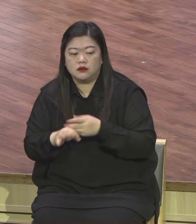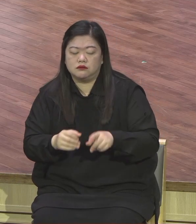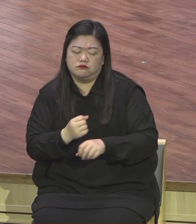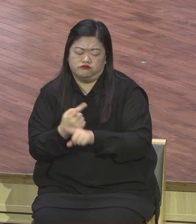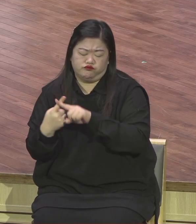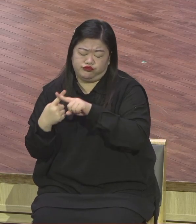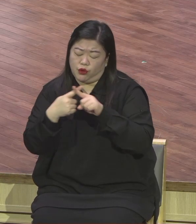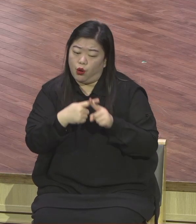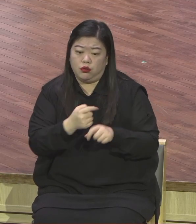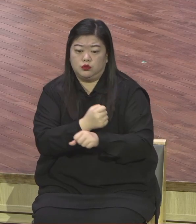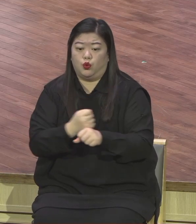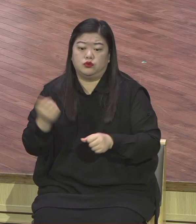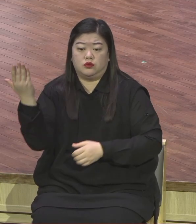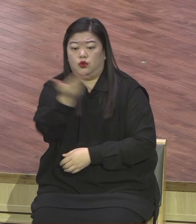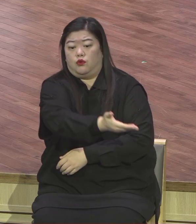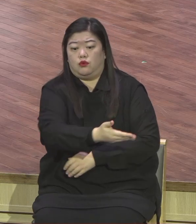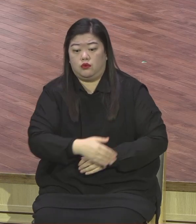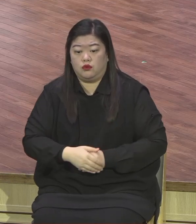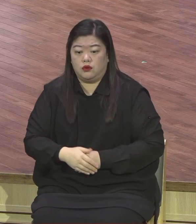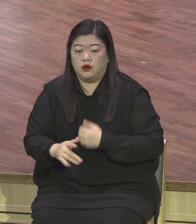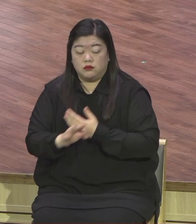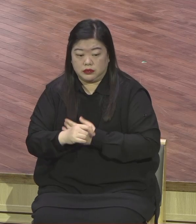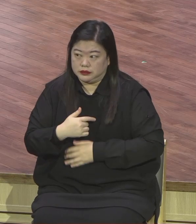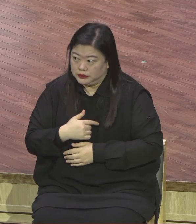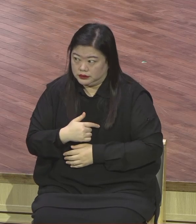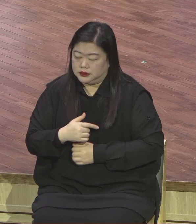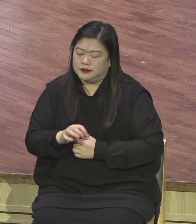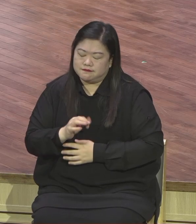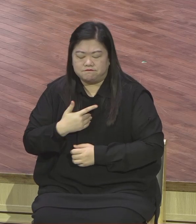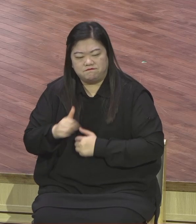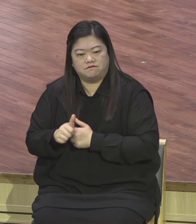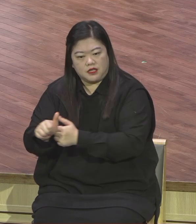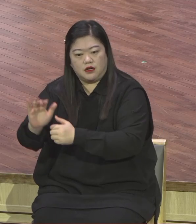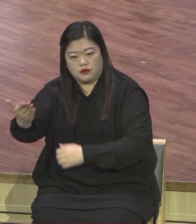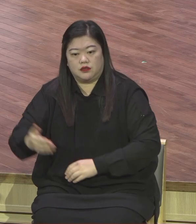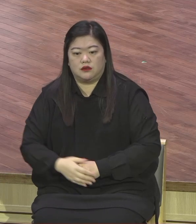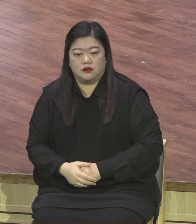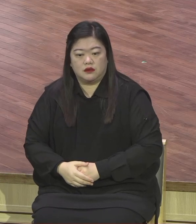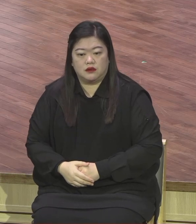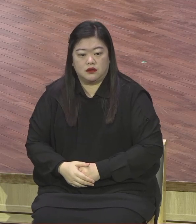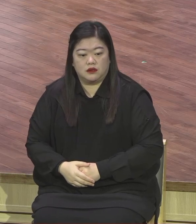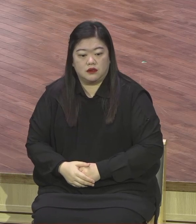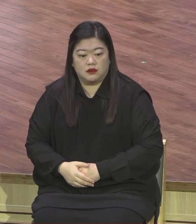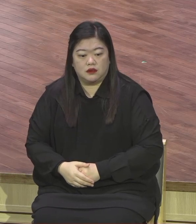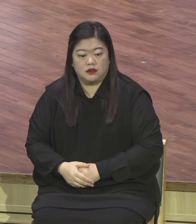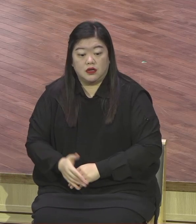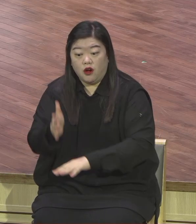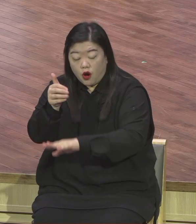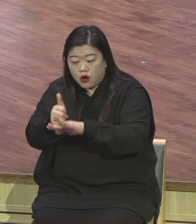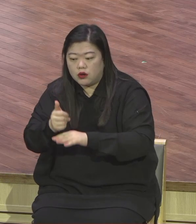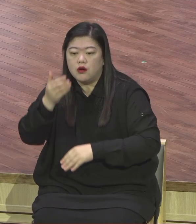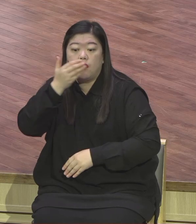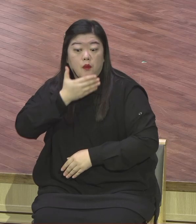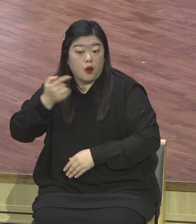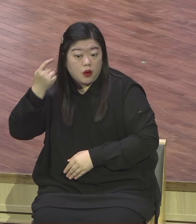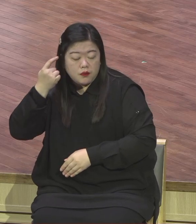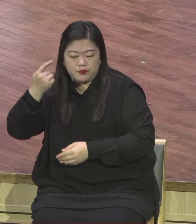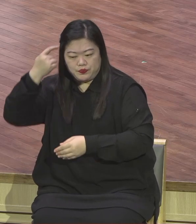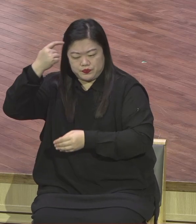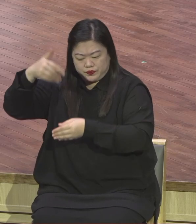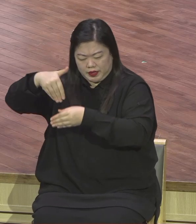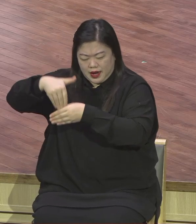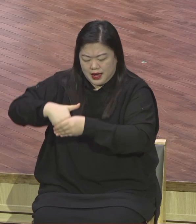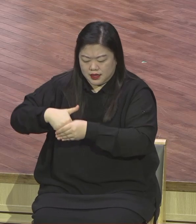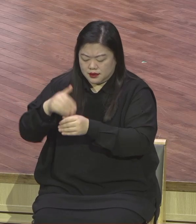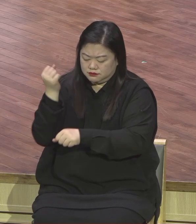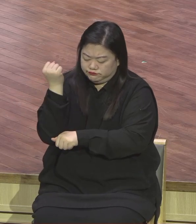보금의 눈이 이렇게 중요합니다. 여러분이 보금으로 각인뿌리 체질화 되는 만큼 원리스가 돼요.